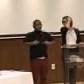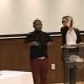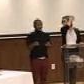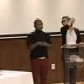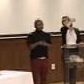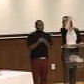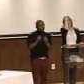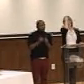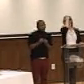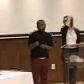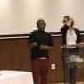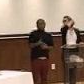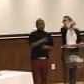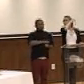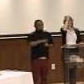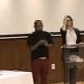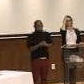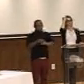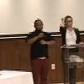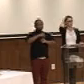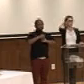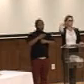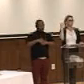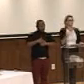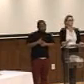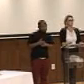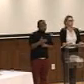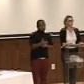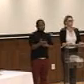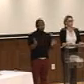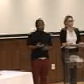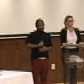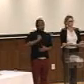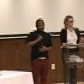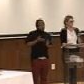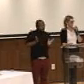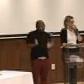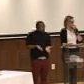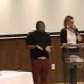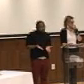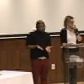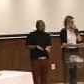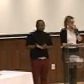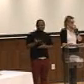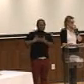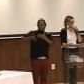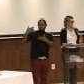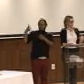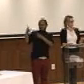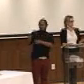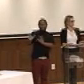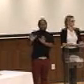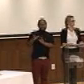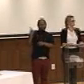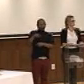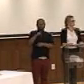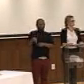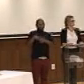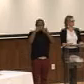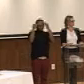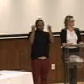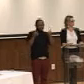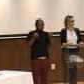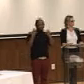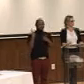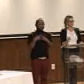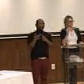de funcionar o Instituto daqui para frente. Eu vivo no presente do Instituto Federal. Não vivo no passado das instituições que eu tinha, onde eu